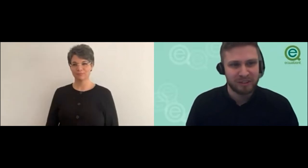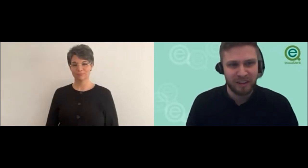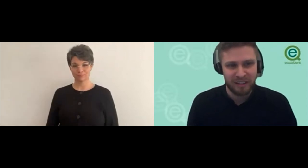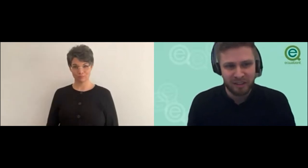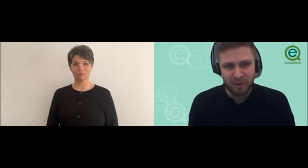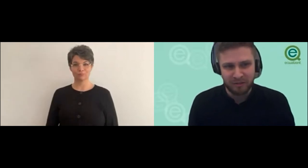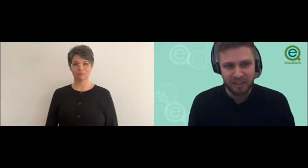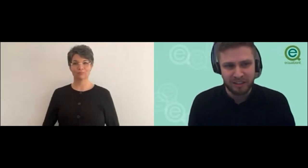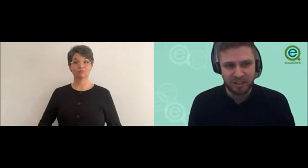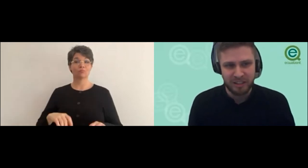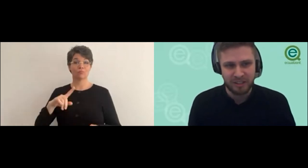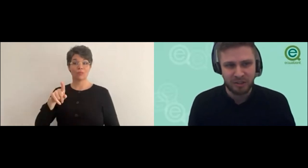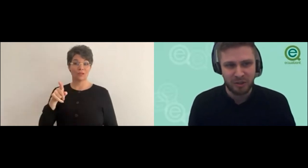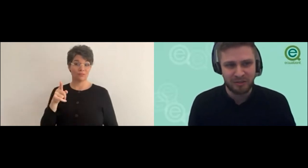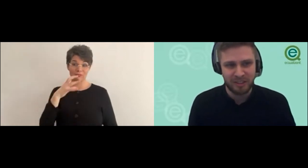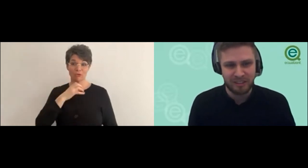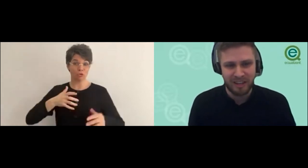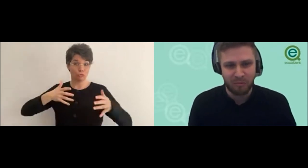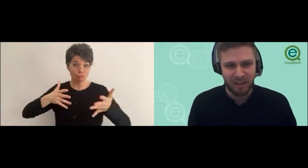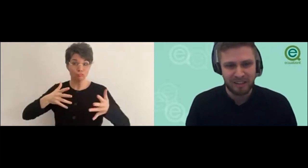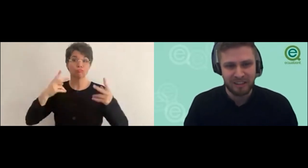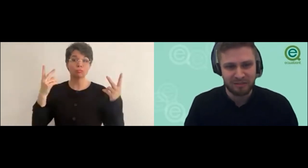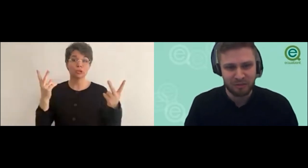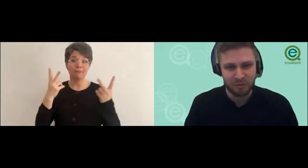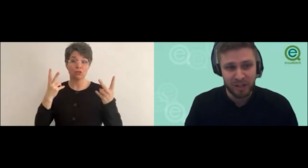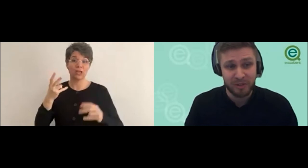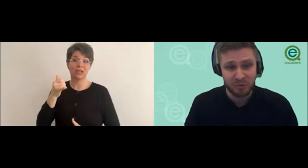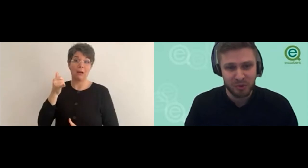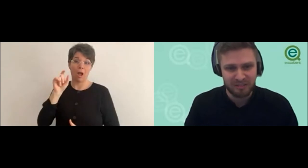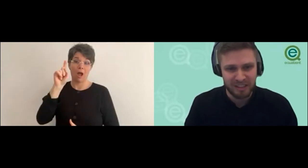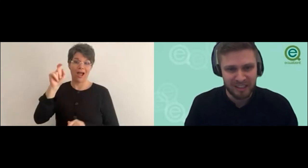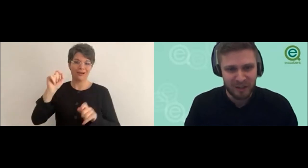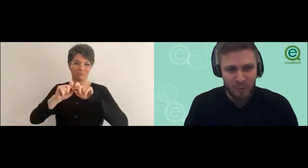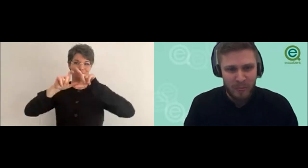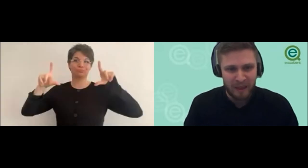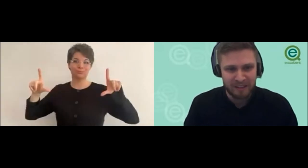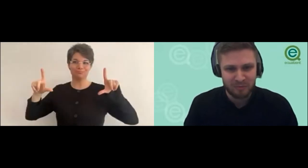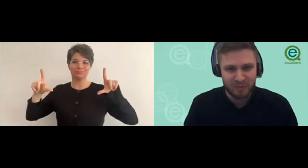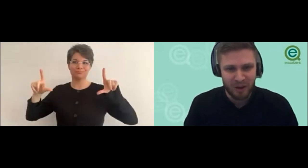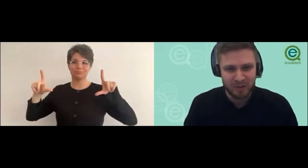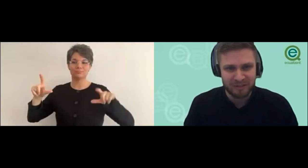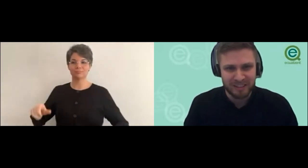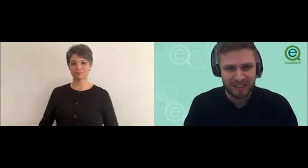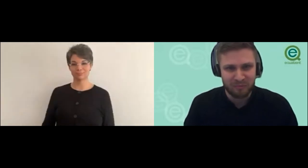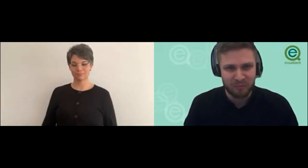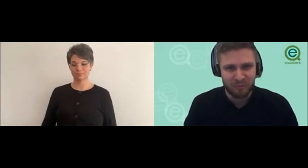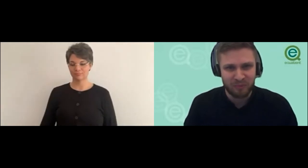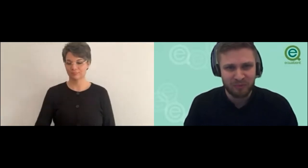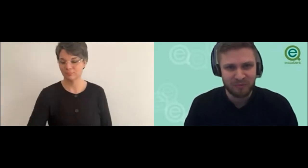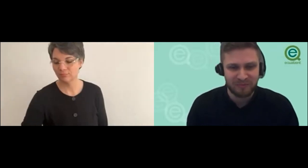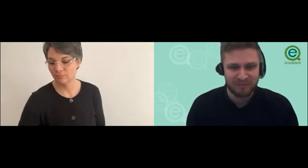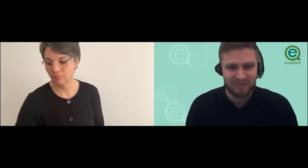Und wenn die Frage in Gebärdensprache gestellt wird, natürlich wieder die Kamera dann aktivieren von der Person, die wir dann ausgewählt haben.